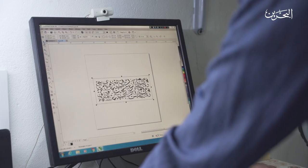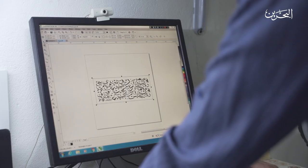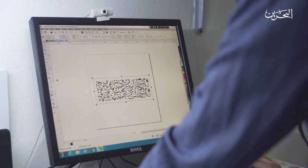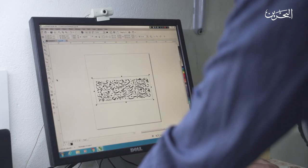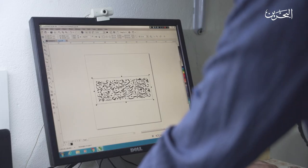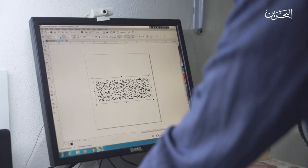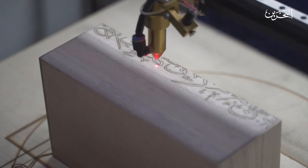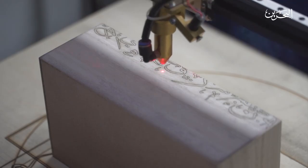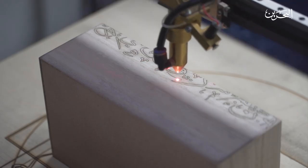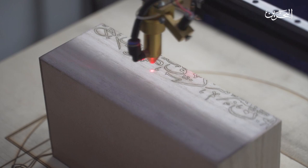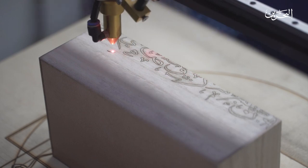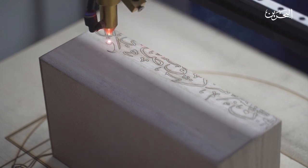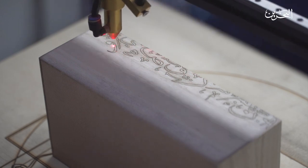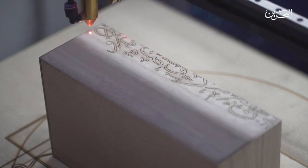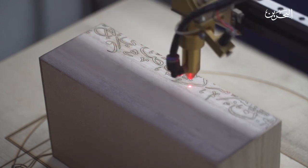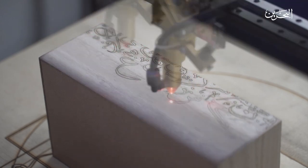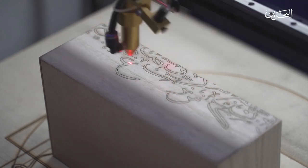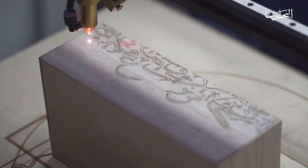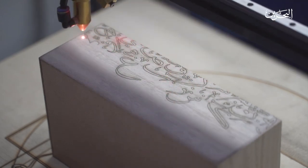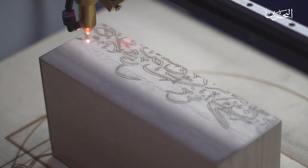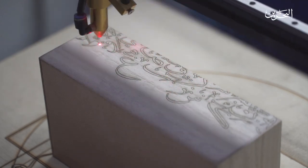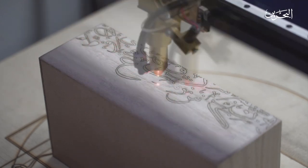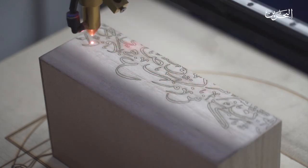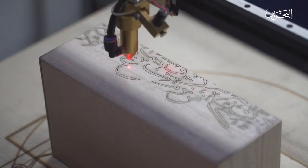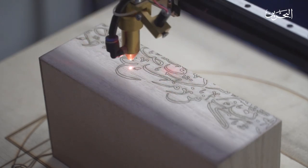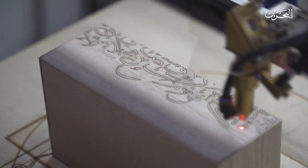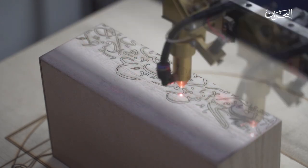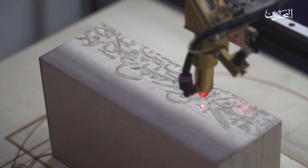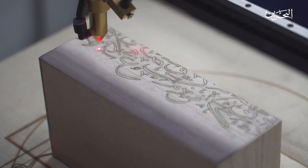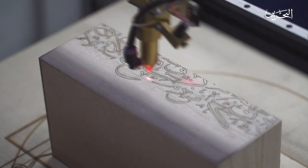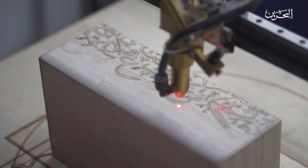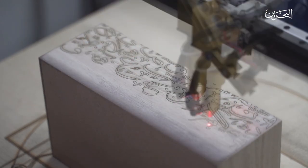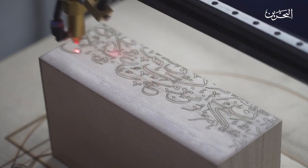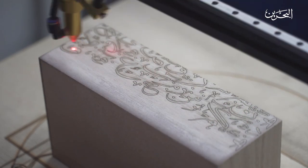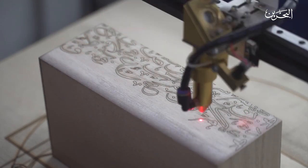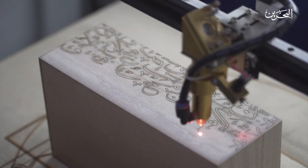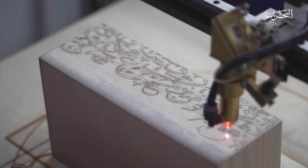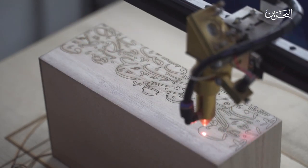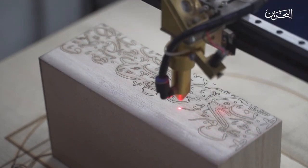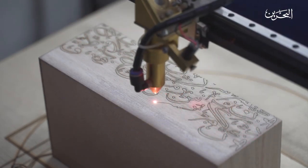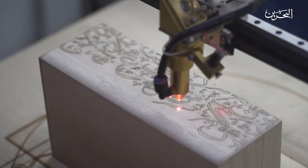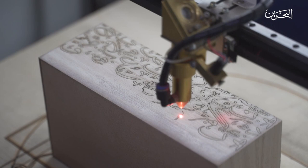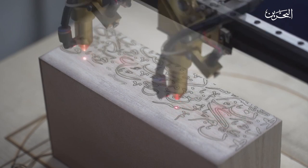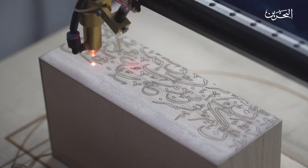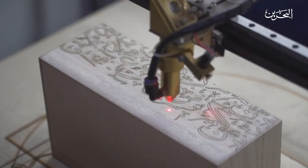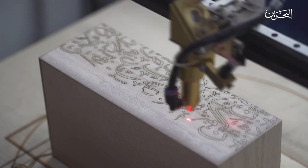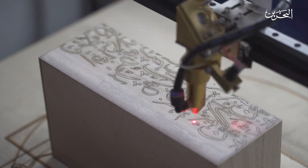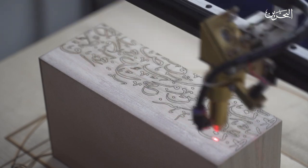نفسه وطور من المنتجات اللي يصنعها وترويجها عبر وسائل التواصل الاجتماعي.